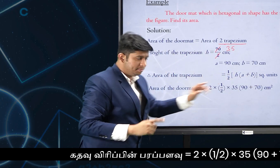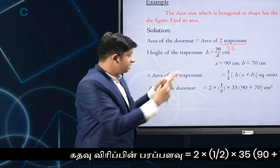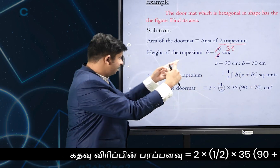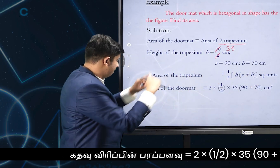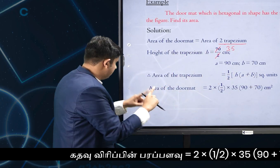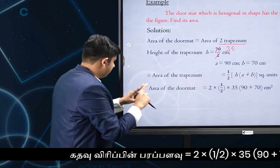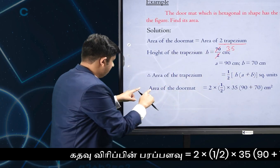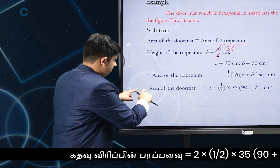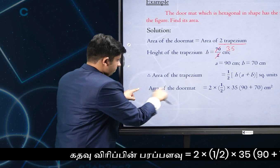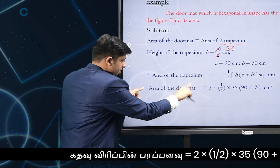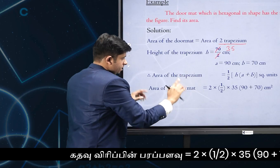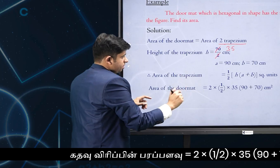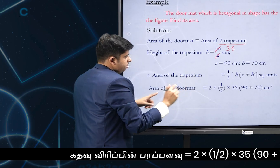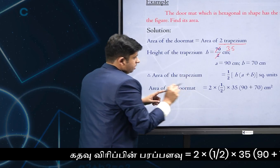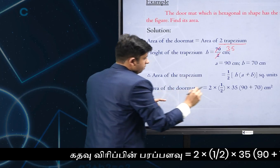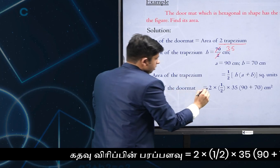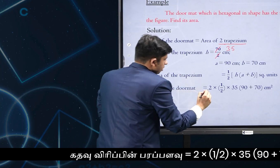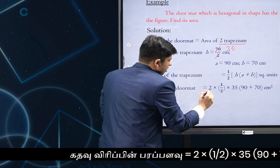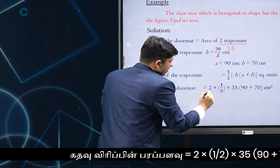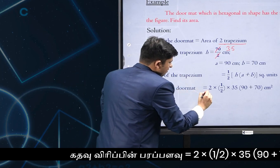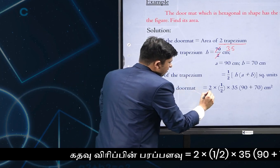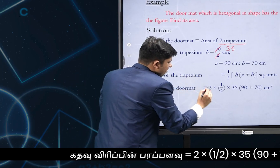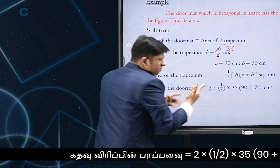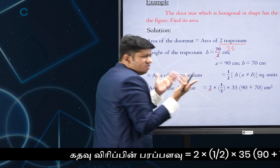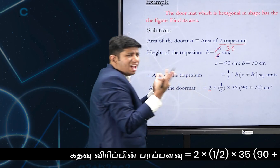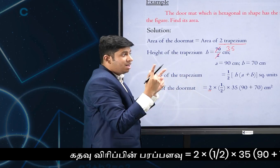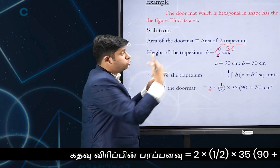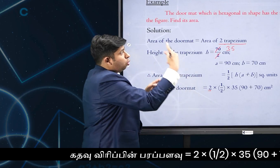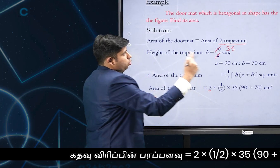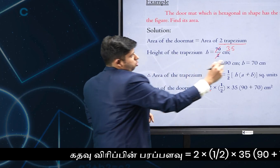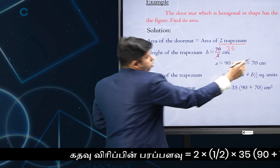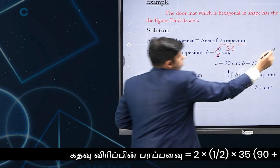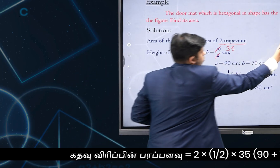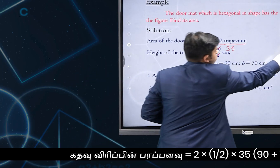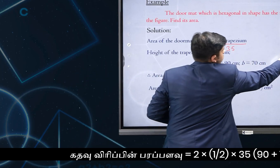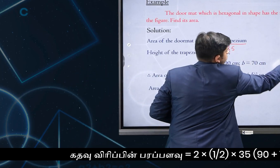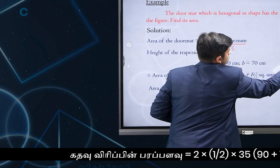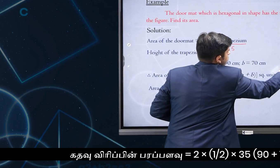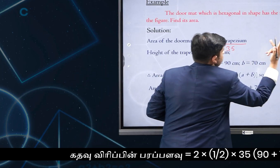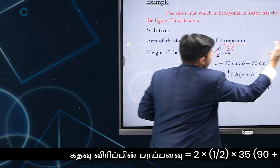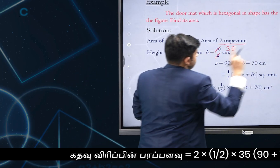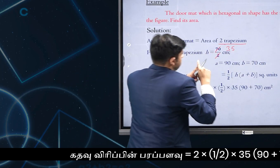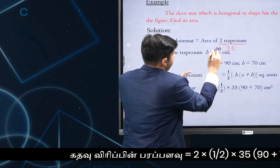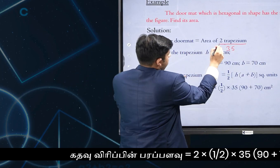2 பெருக்கல் அடைப்புக்குறிக்குள் 1 கீழ் 2 பெருக்கல் 35 அடைப்புக்குறிக்குள்